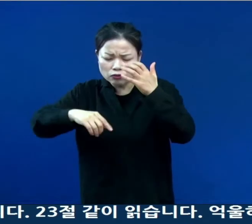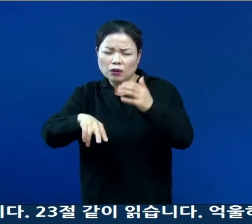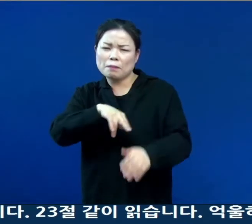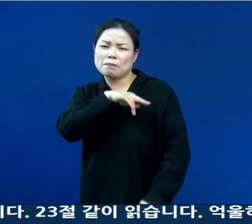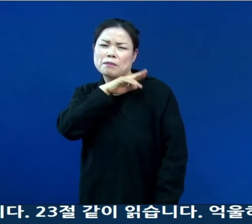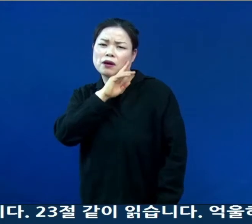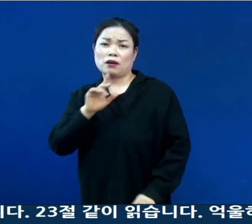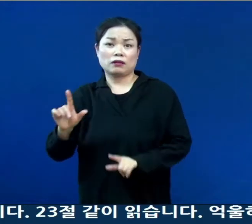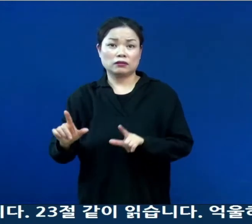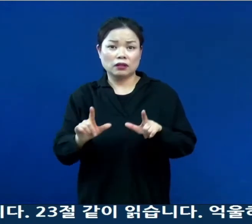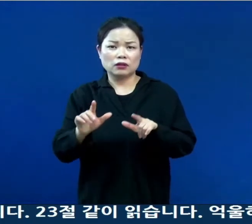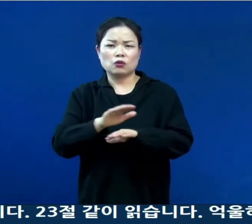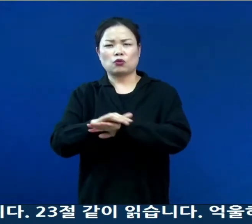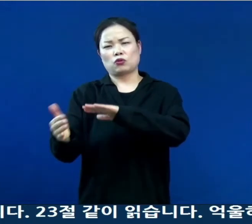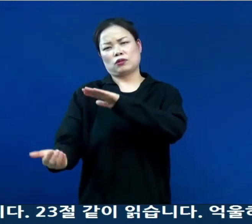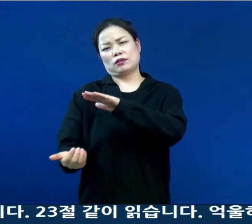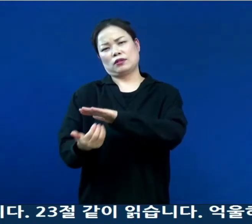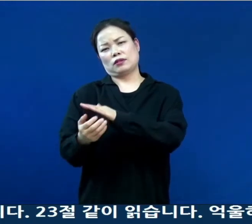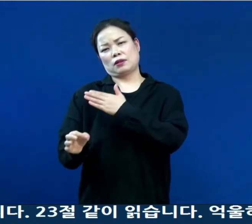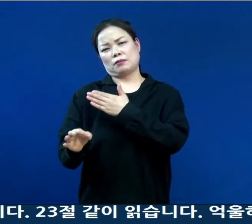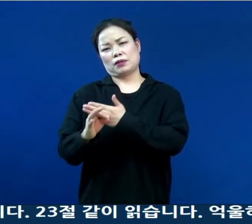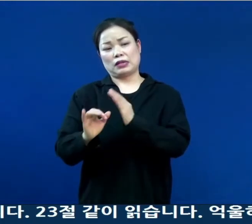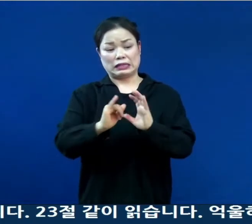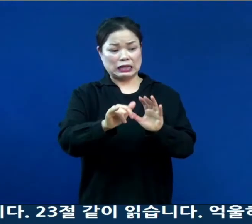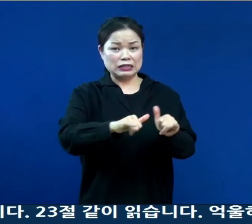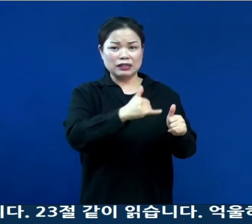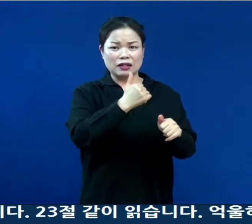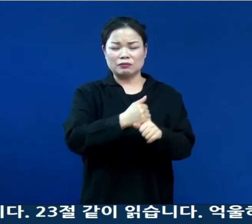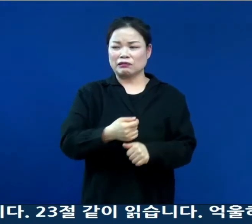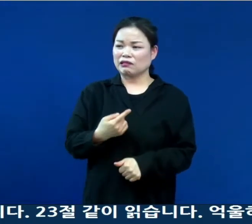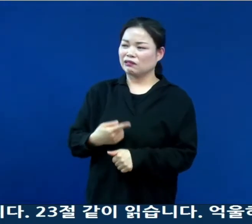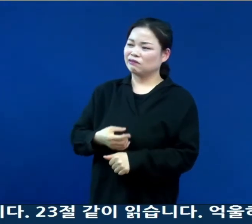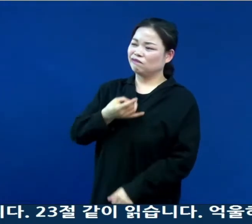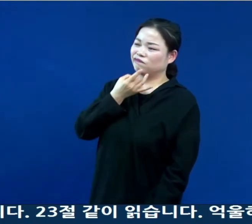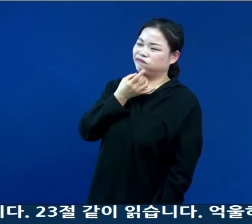것을 형통이라 한다면 세상 사람들이 비웃을 일입니다.